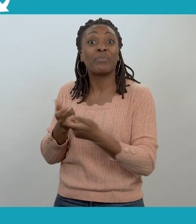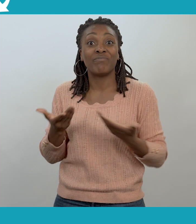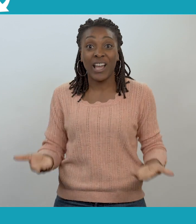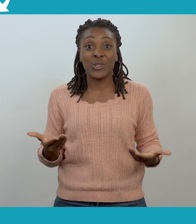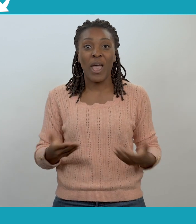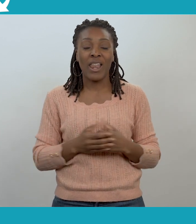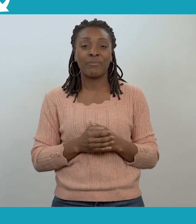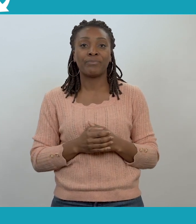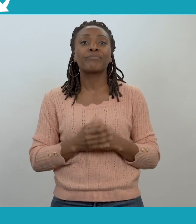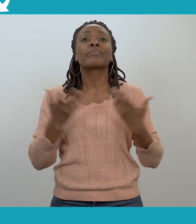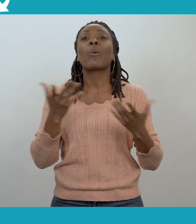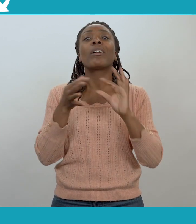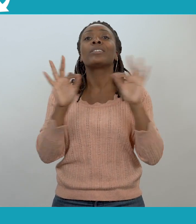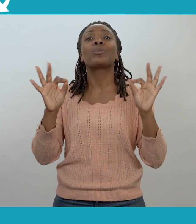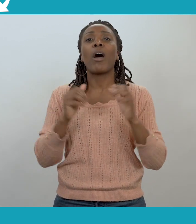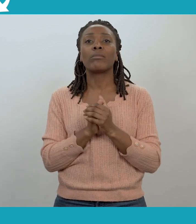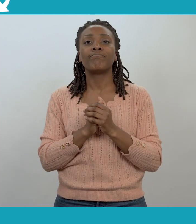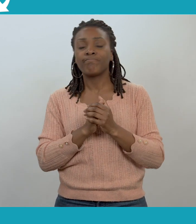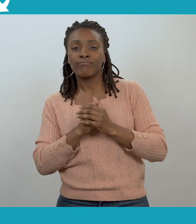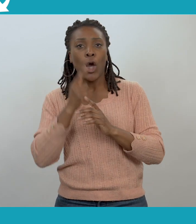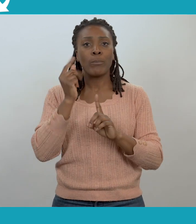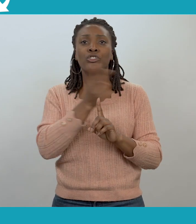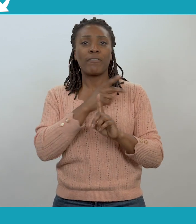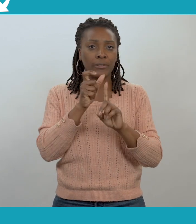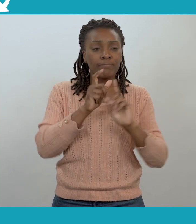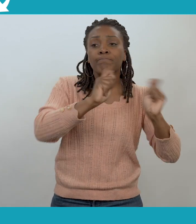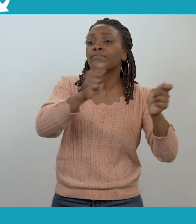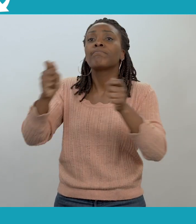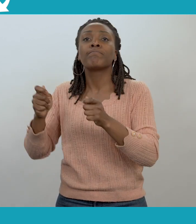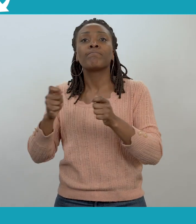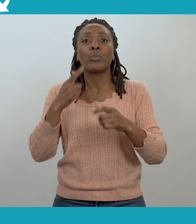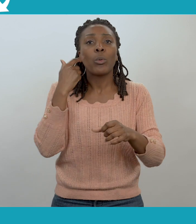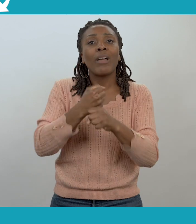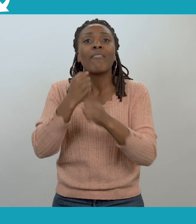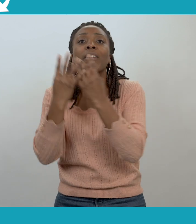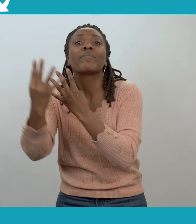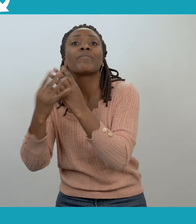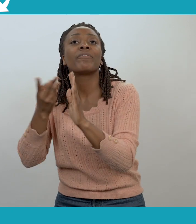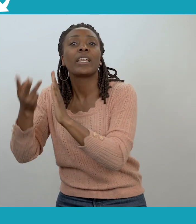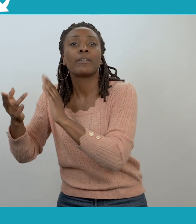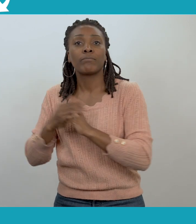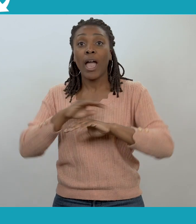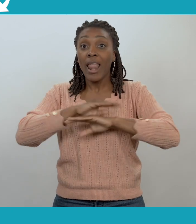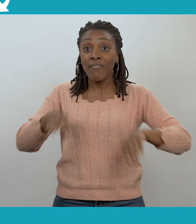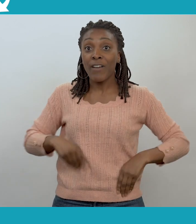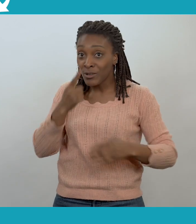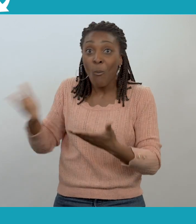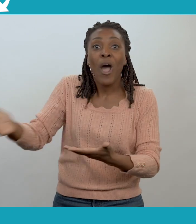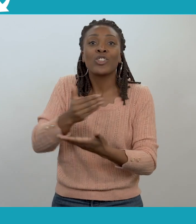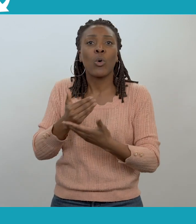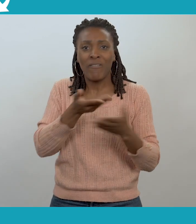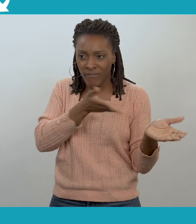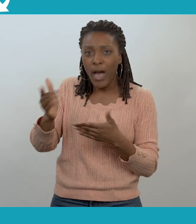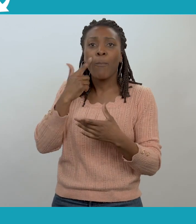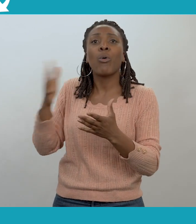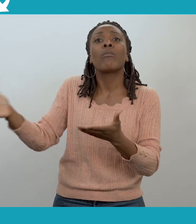les intendants pour s'occuper de sa vigne. À la moisson, il envoie des serviteurs récolter les fruits. Mais ces intendants les